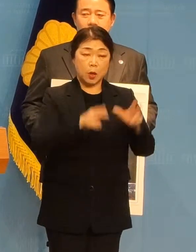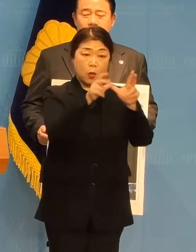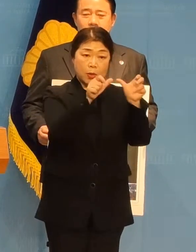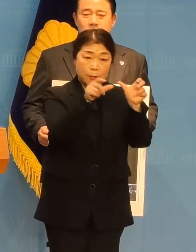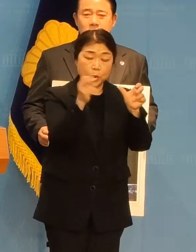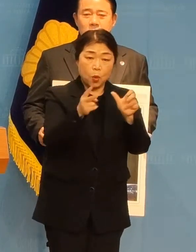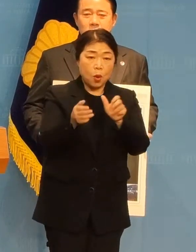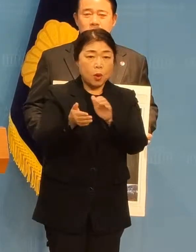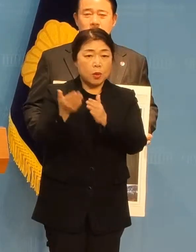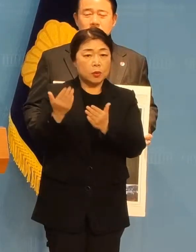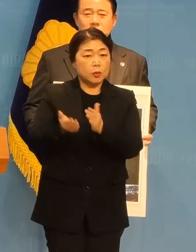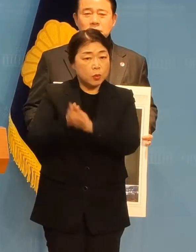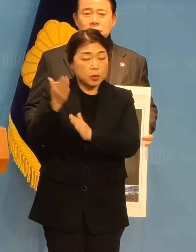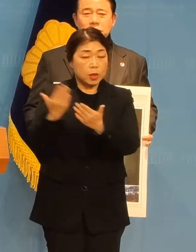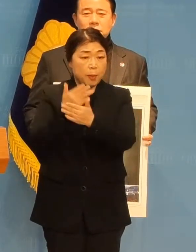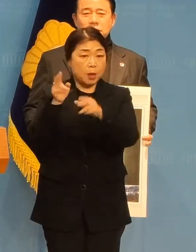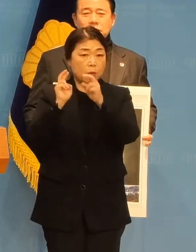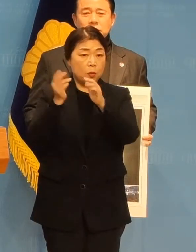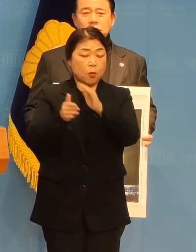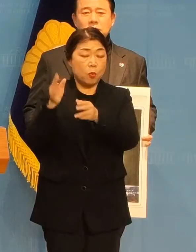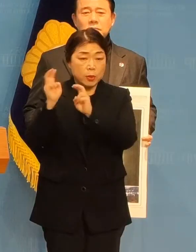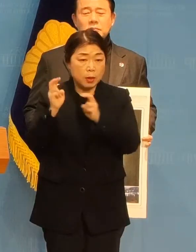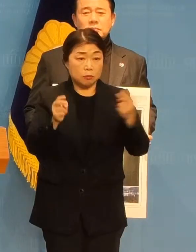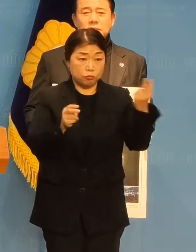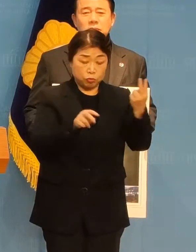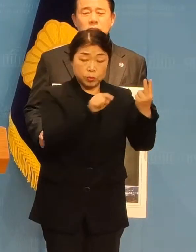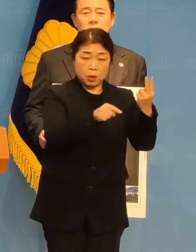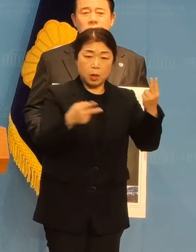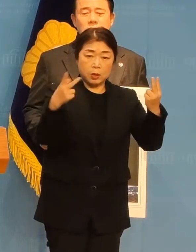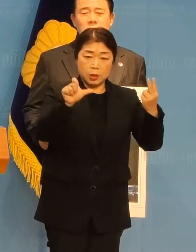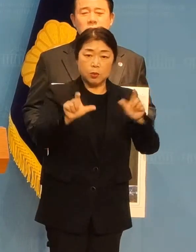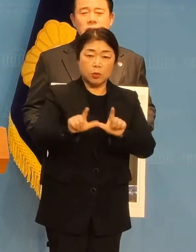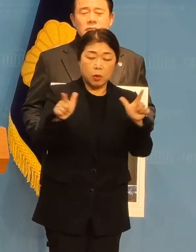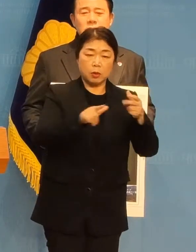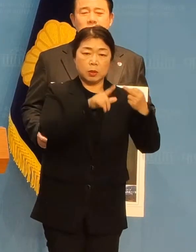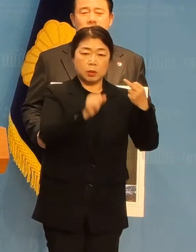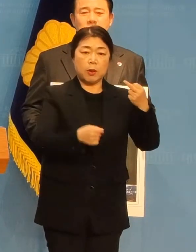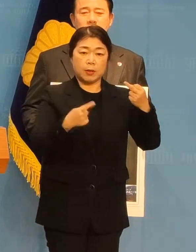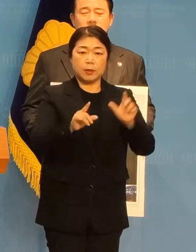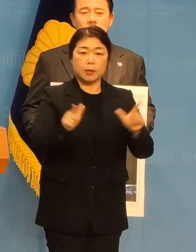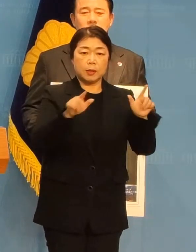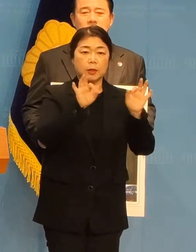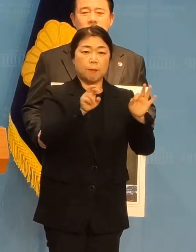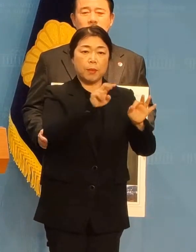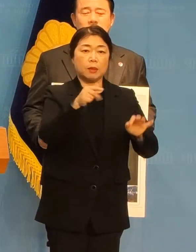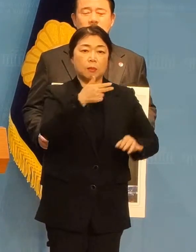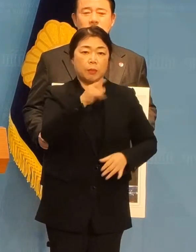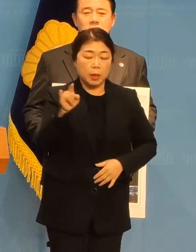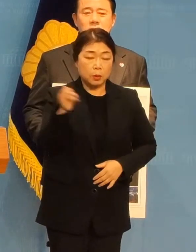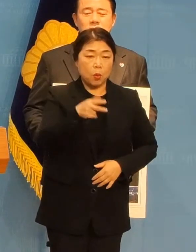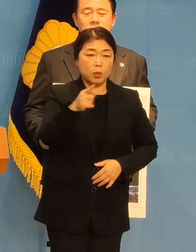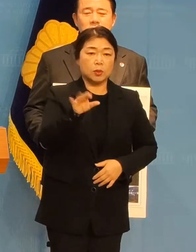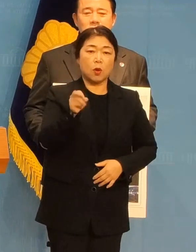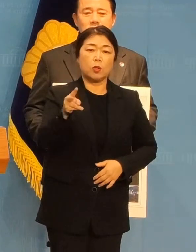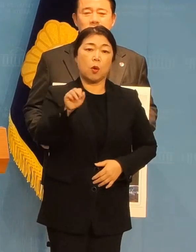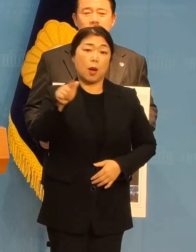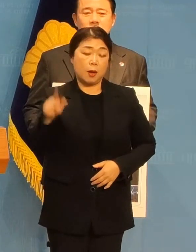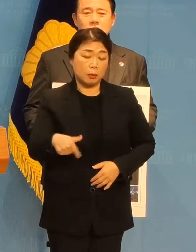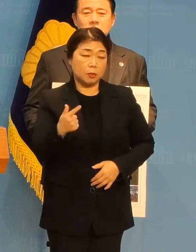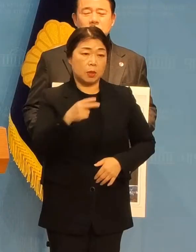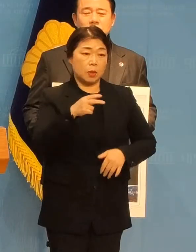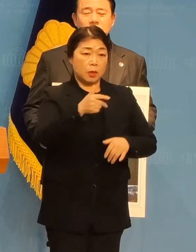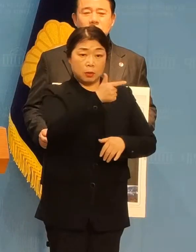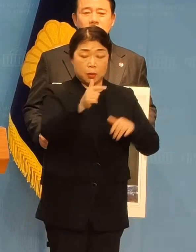성남시와 성남도시개발공사가 2025년 12월 1일 김만배, 정영학 등 대장동